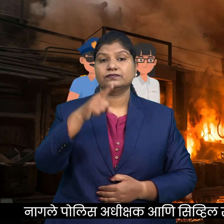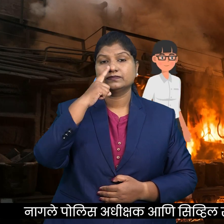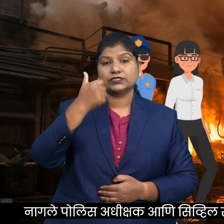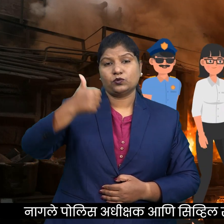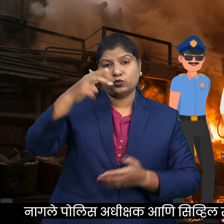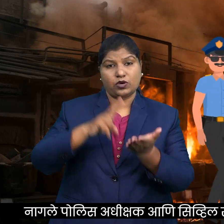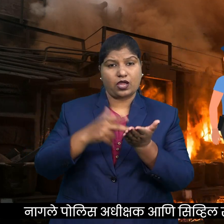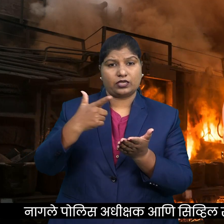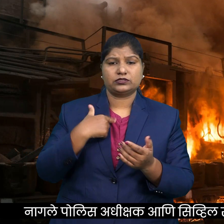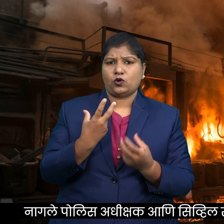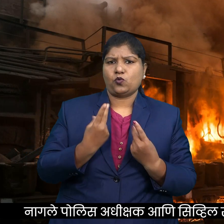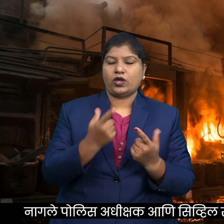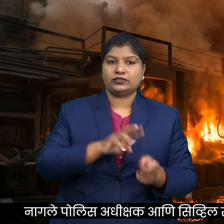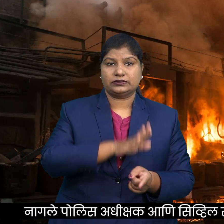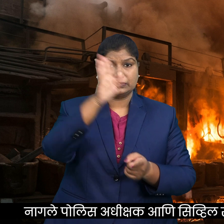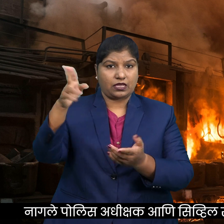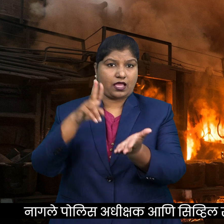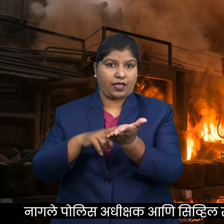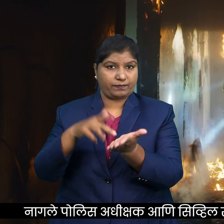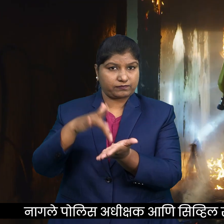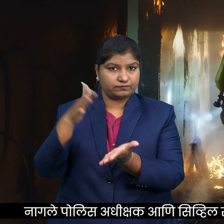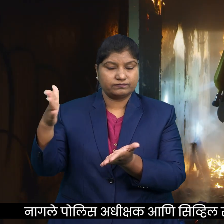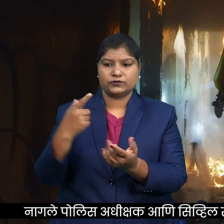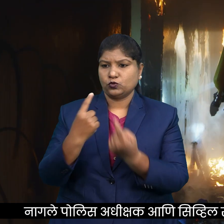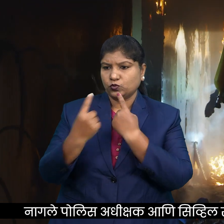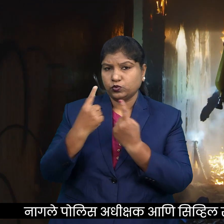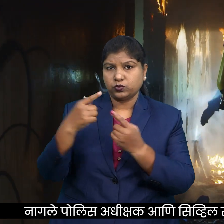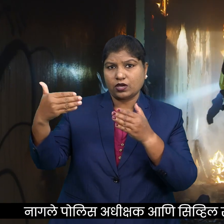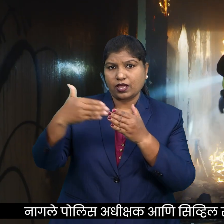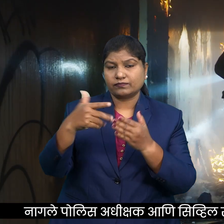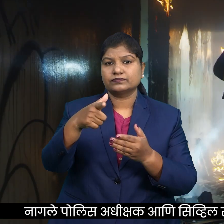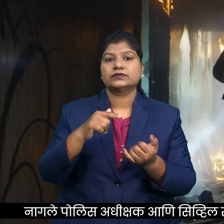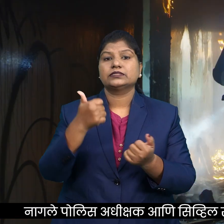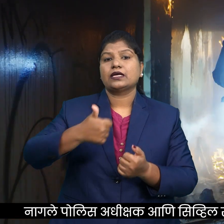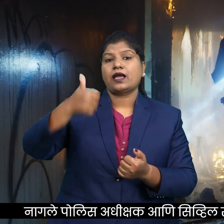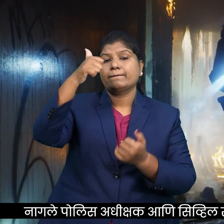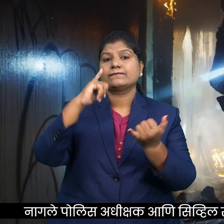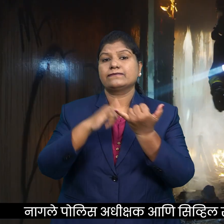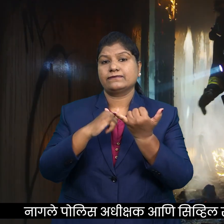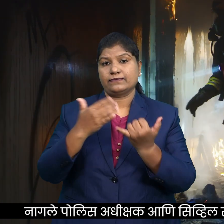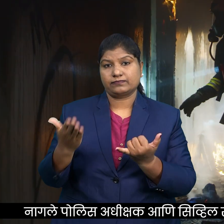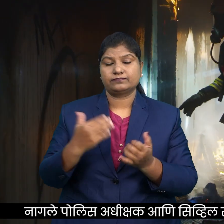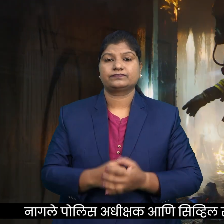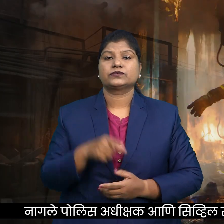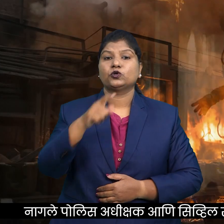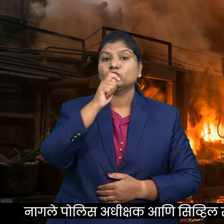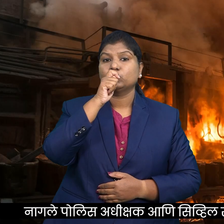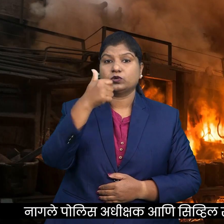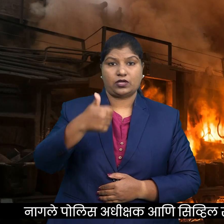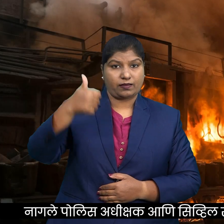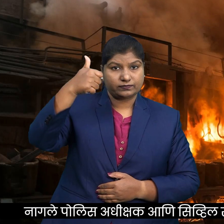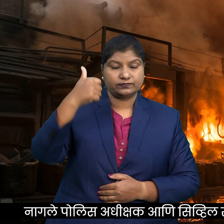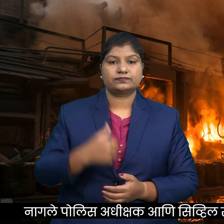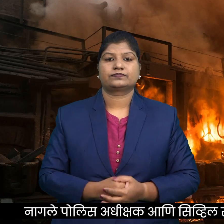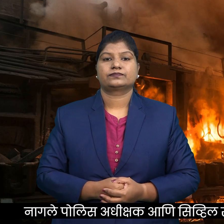नागले पोलीस अधीक्षक आणि सिव्हिल सर्जनशी संपर्क साधून